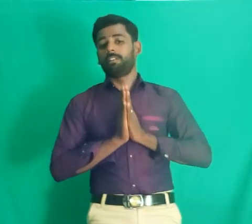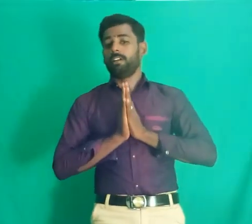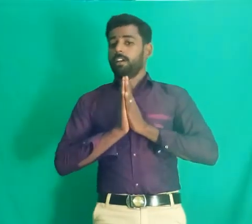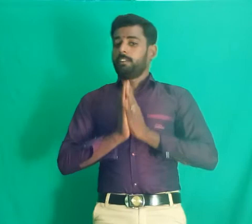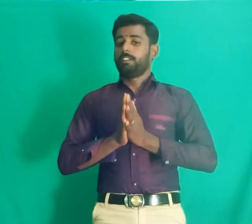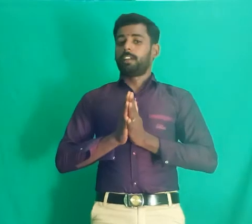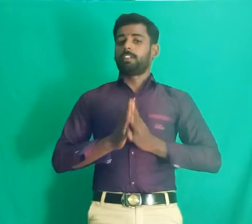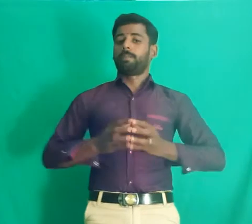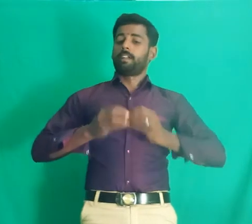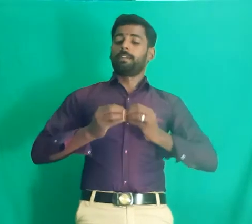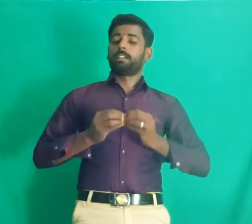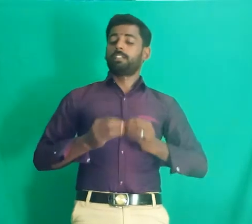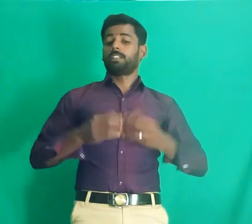விசார்ச் செப்பா நமக்கிறேச்